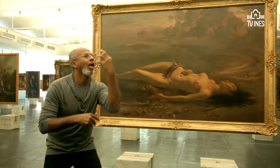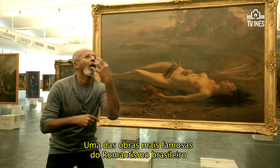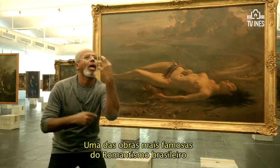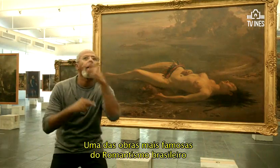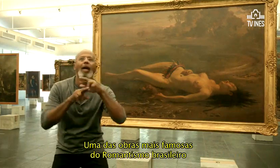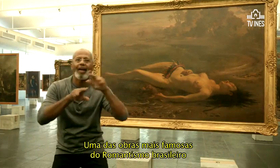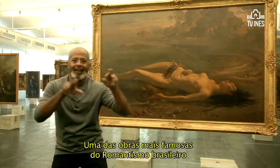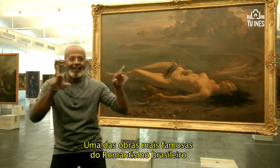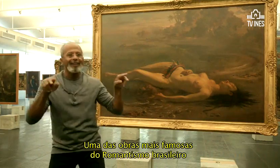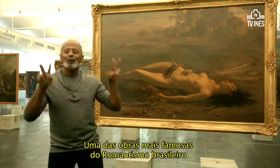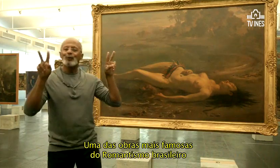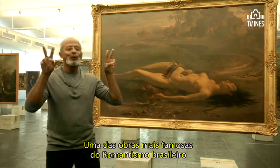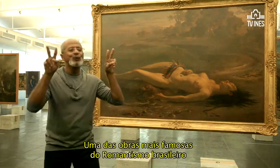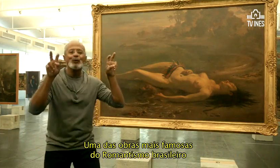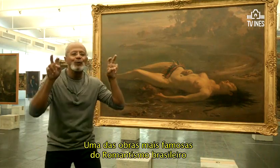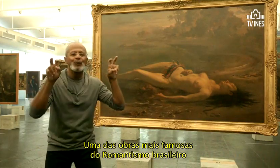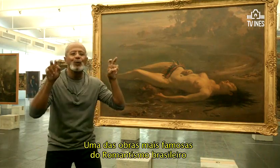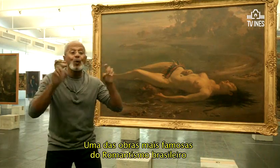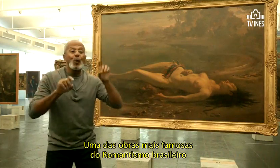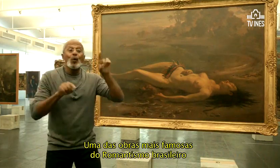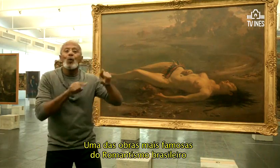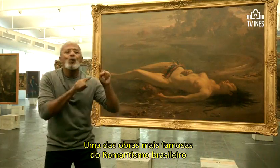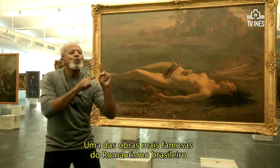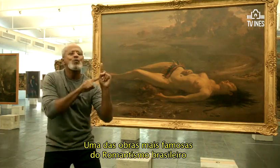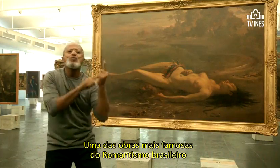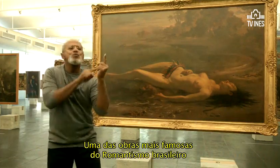Uma das obras mais famosas do romantismo brasileiro